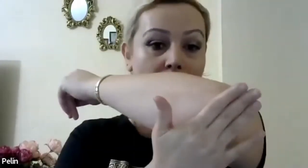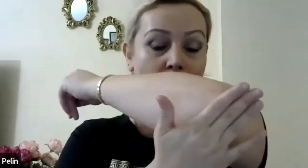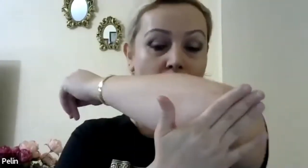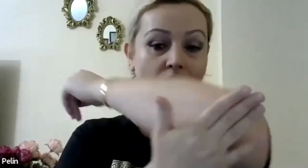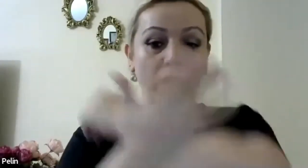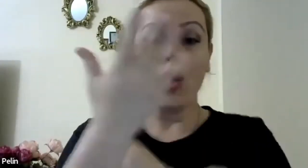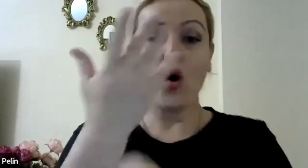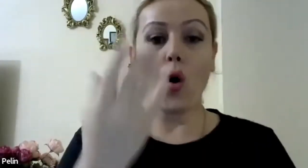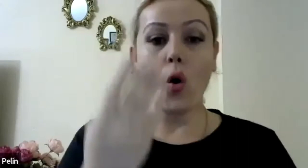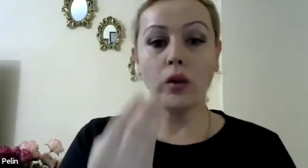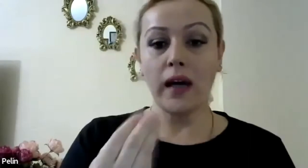yardımcı